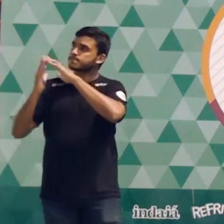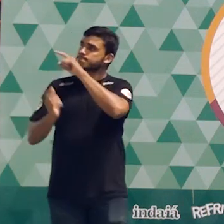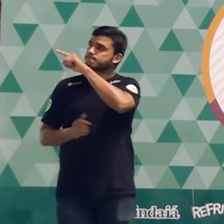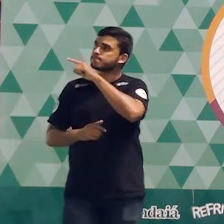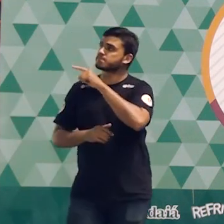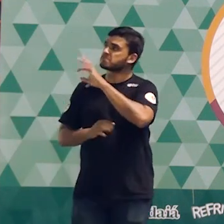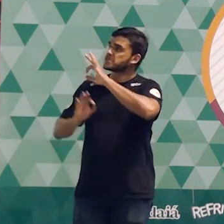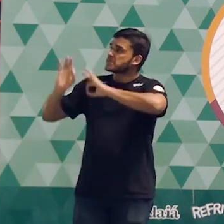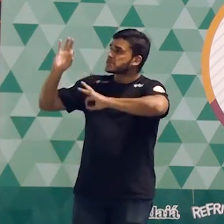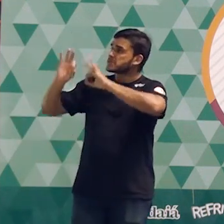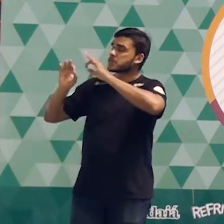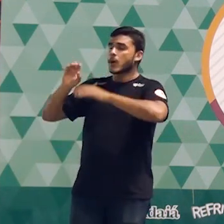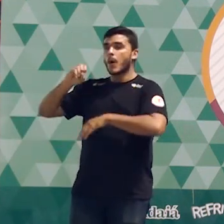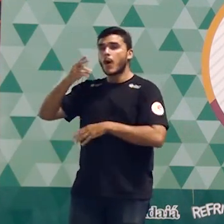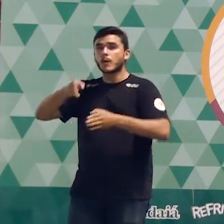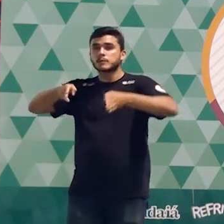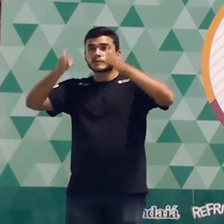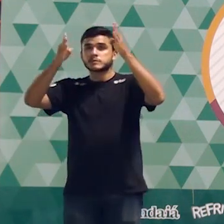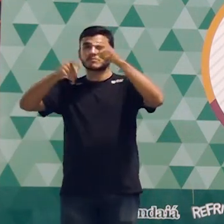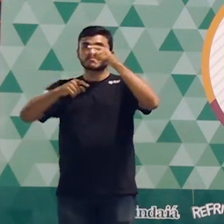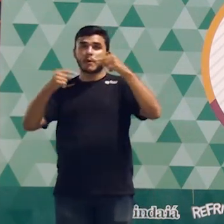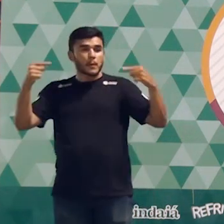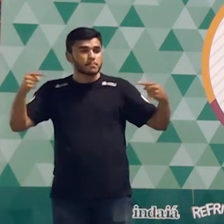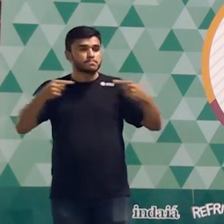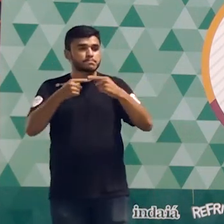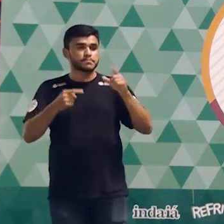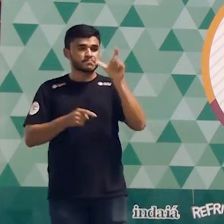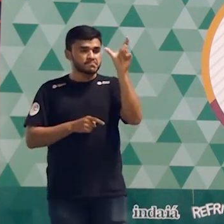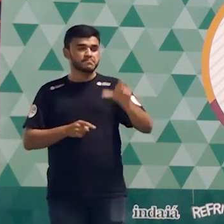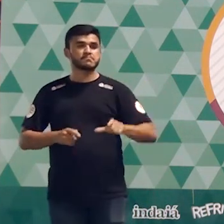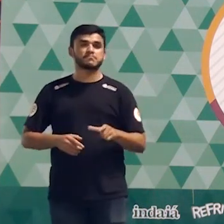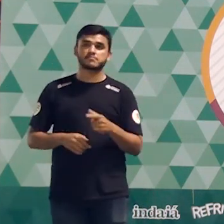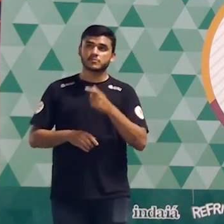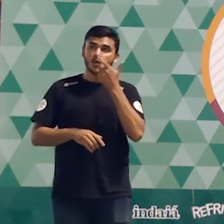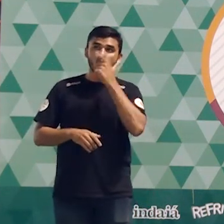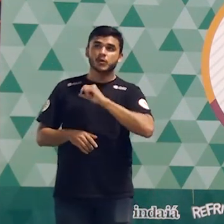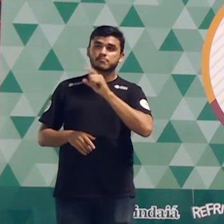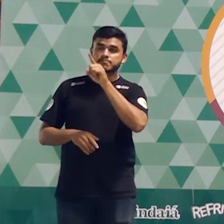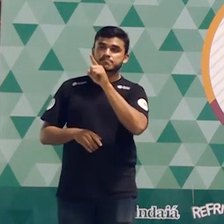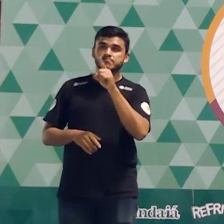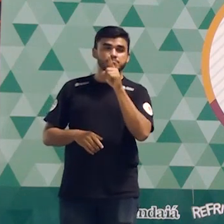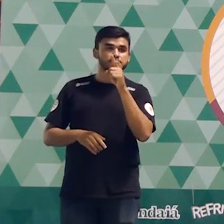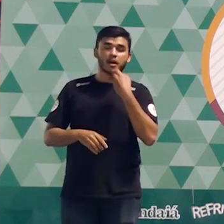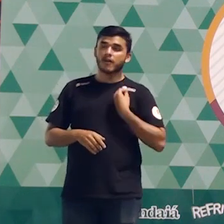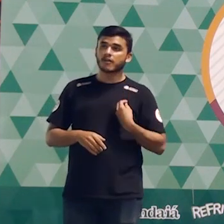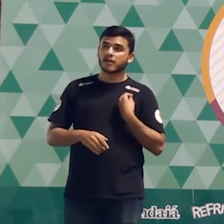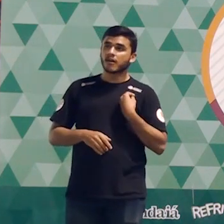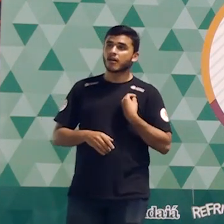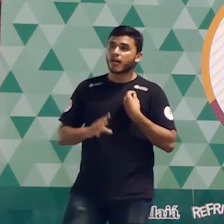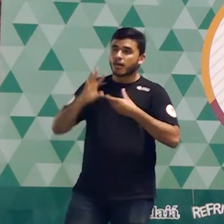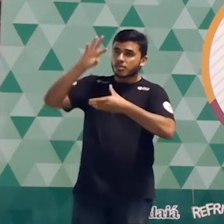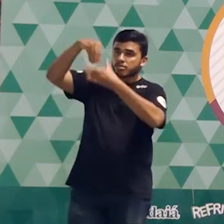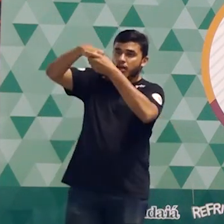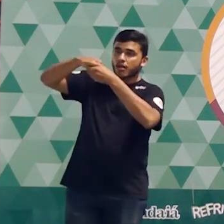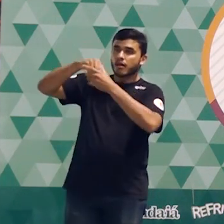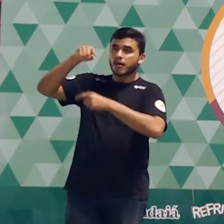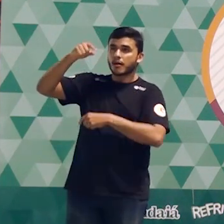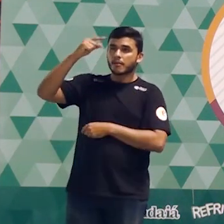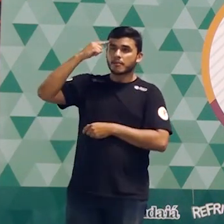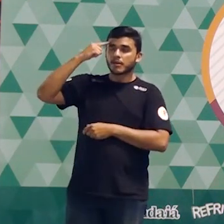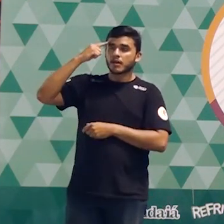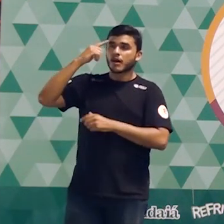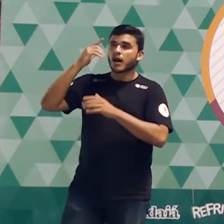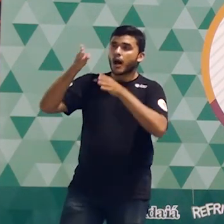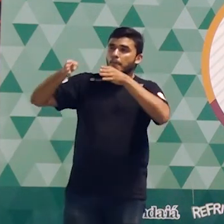cara, aquele apartamento tem a tua cara. Eu consigo ver você nadando na piscina da área